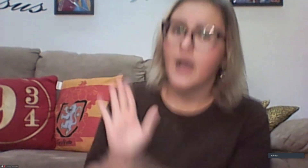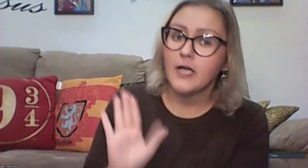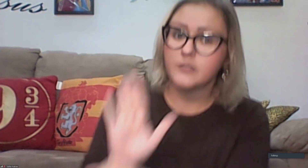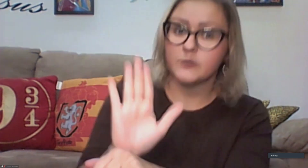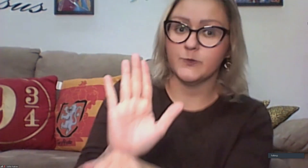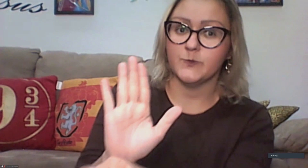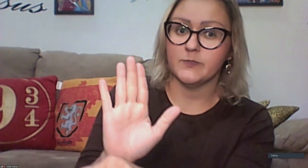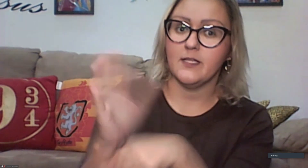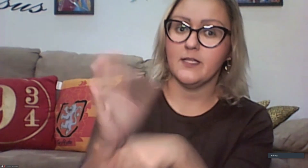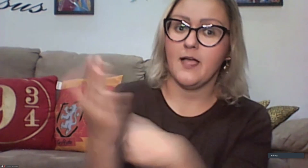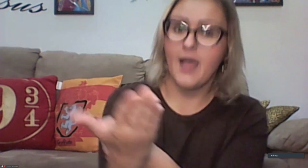O básico.